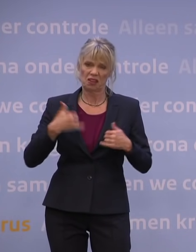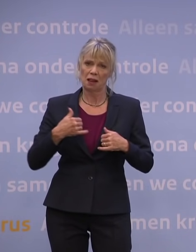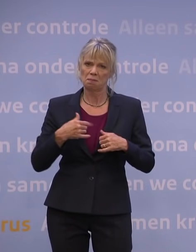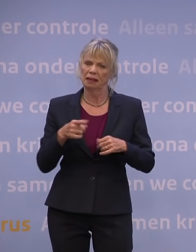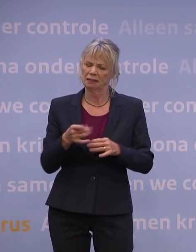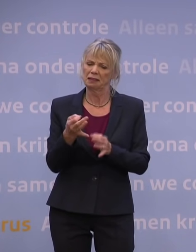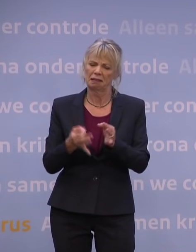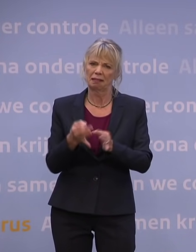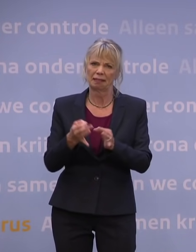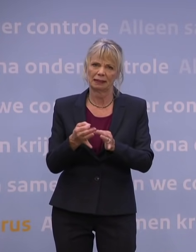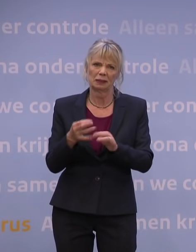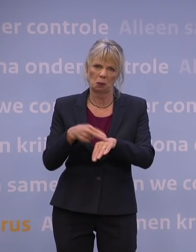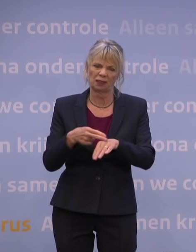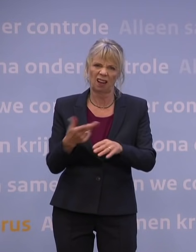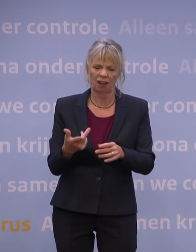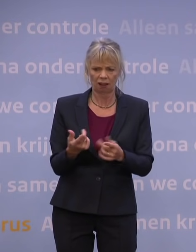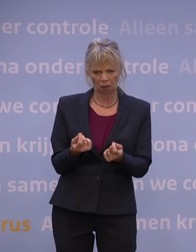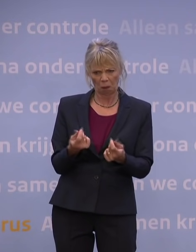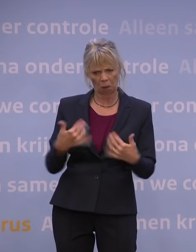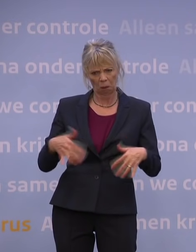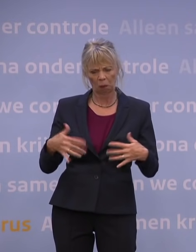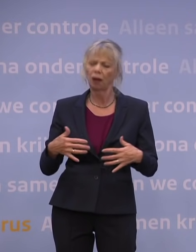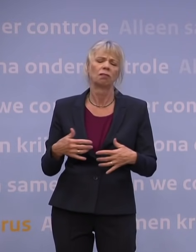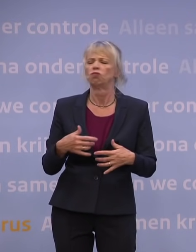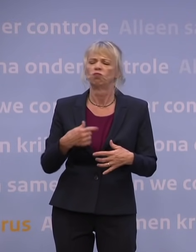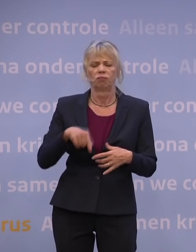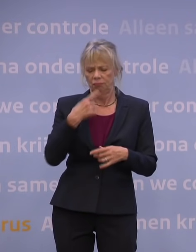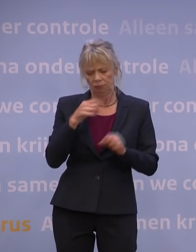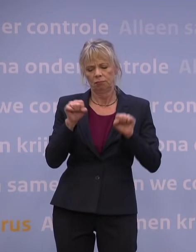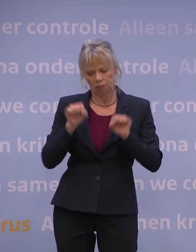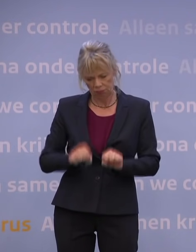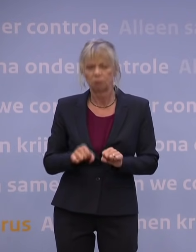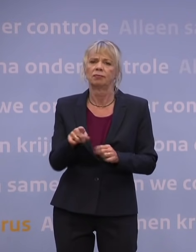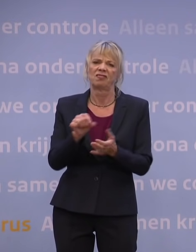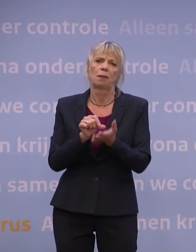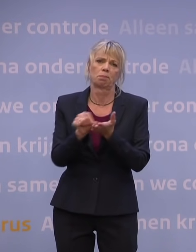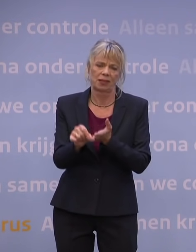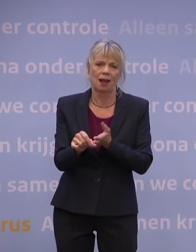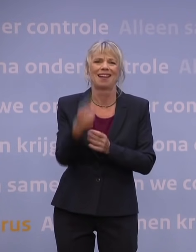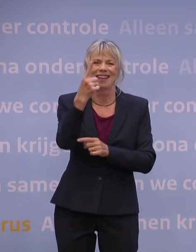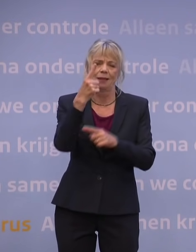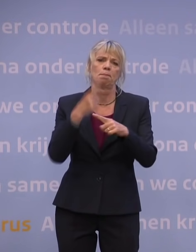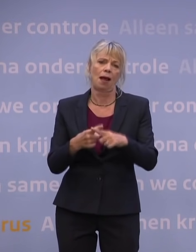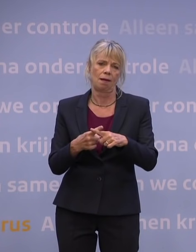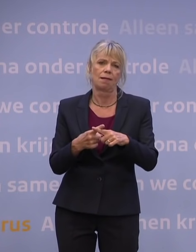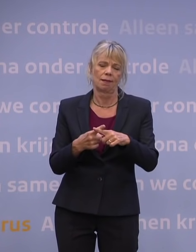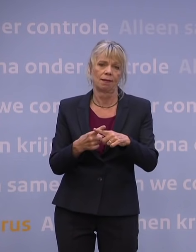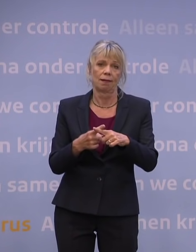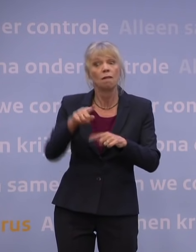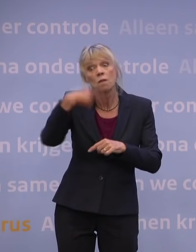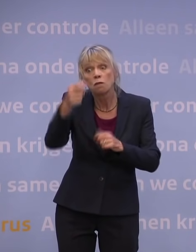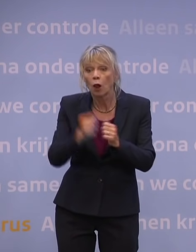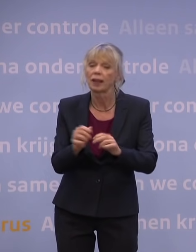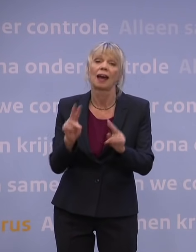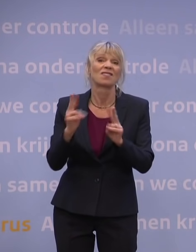veel mensen op kosten voor de vakantie. En dat is de reden dat we hebben gezegd, nou ja, misschien moesten we het toch maar doen. Eenmalig, in de zin van, gaan we niet volgend jaar